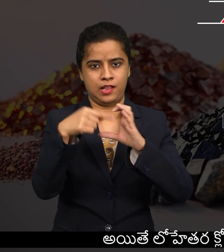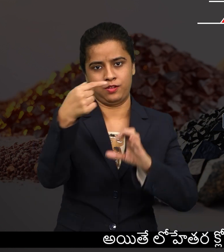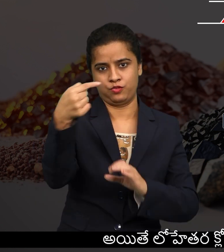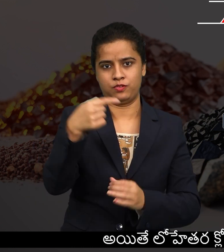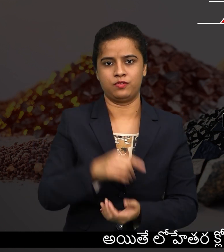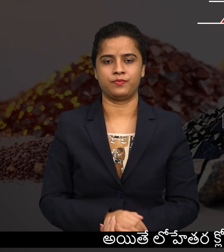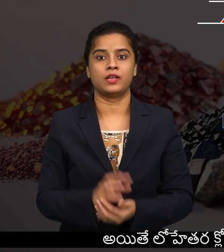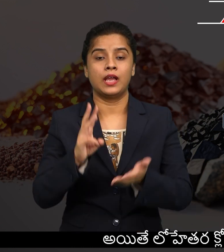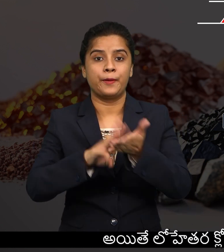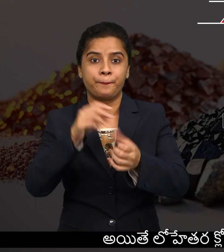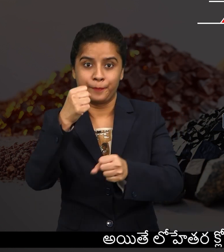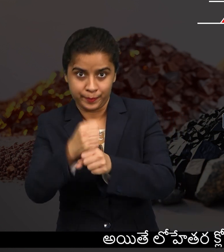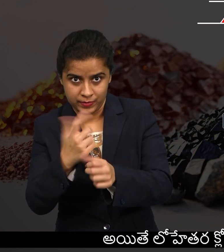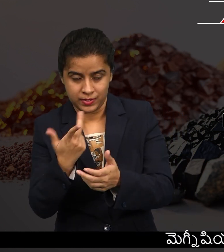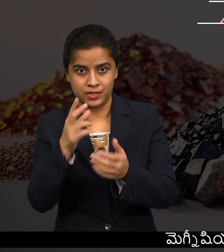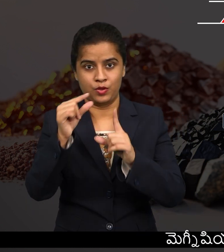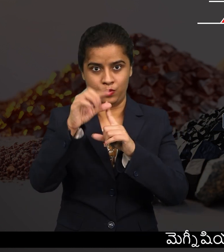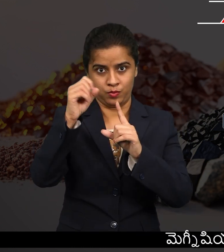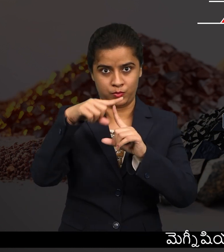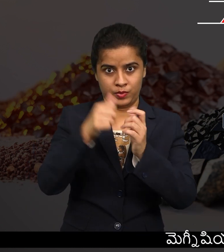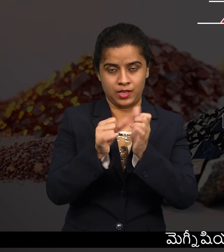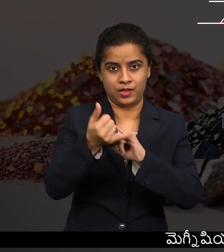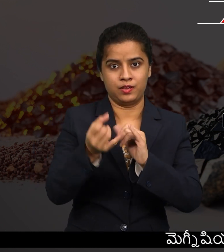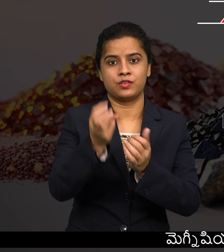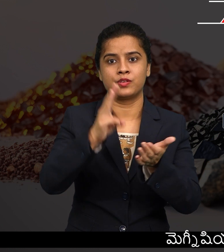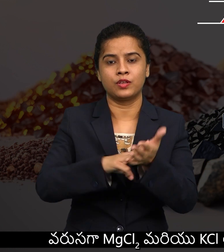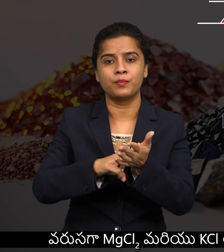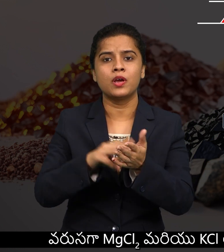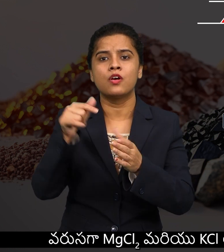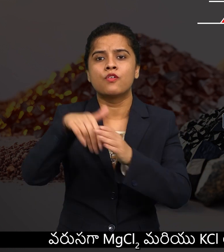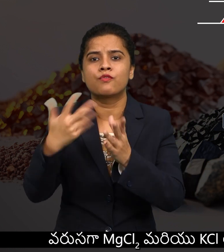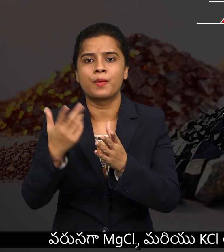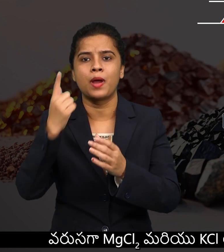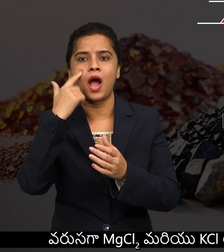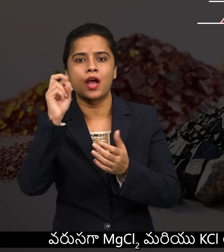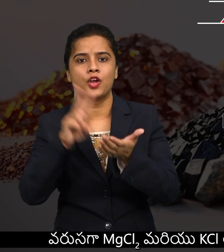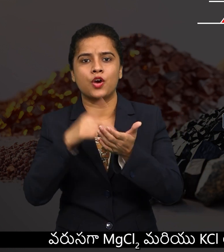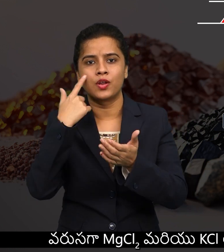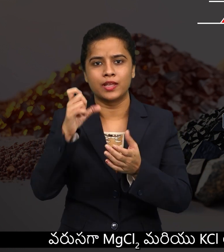క్లోరిన్ ఒక ఎలక్ట్రాన్ను తీసుకుంటుంది. మెగ్నీషియం మరియు పొటాషియం వరుసగా